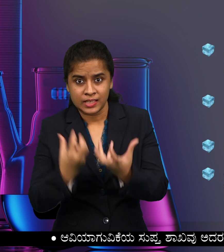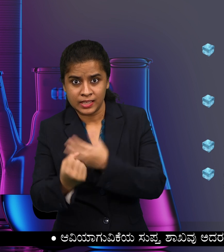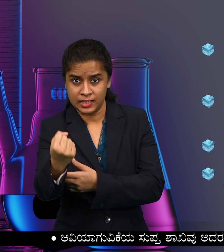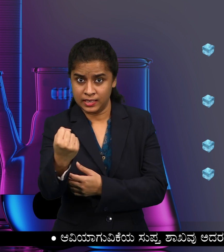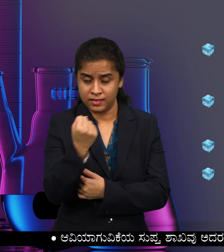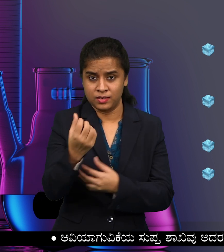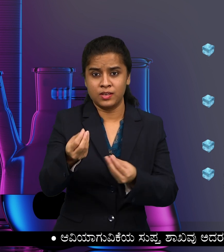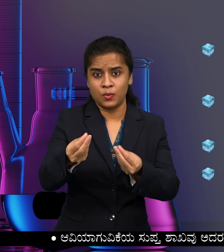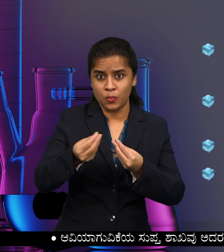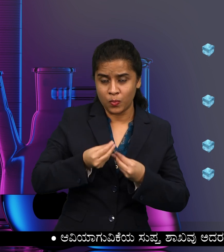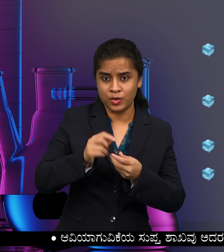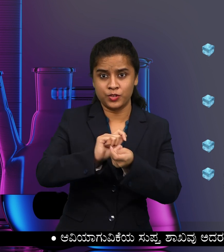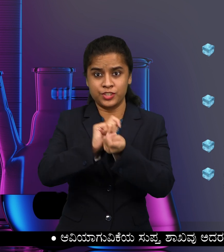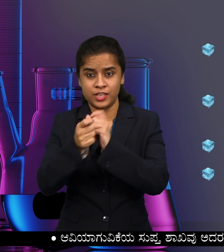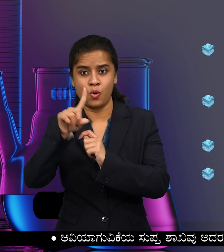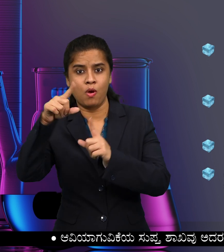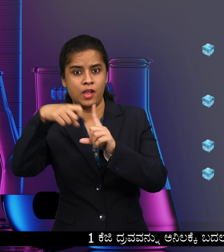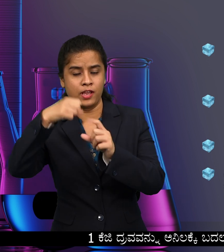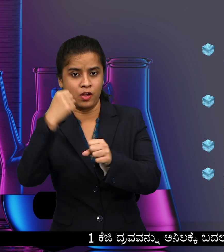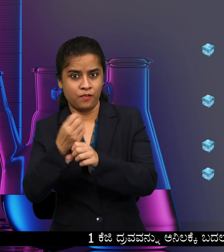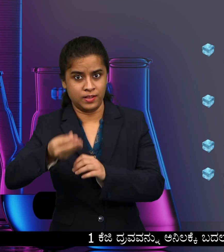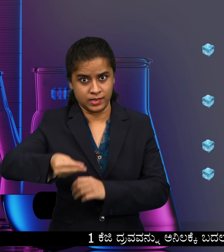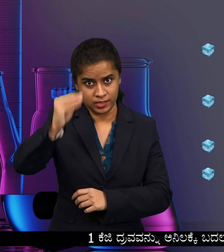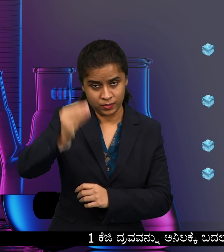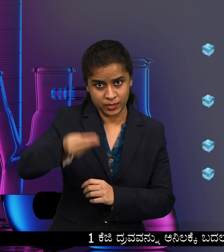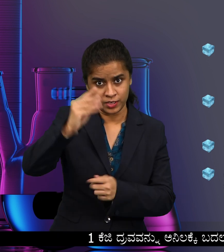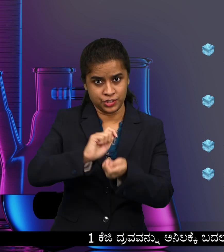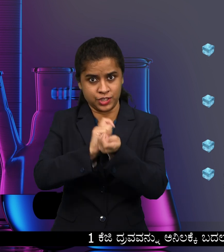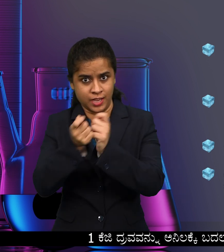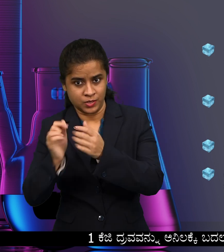ಹಂತದಲ್ಲಿ ವಾತಾವರಣದ ಒತ್ತಡದಲ್ಲಿ 1